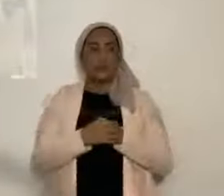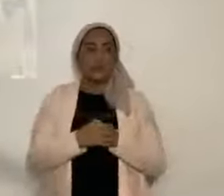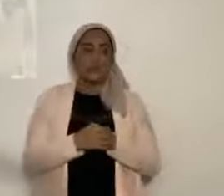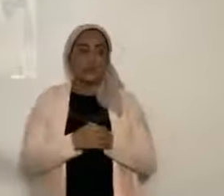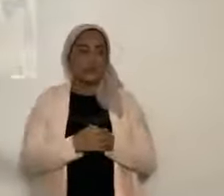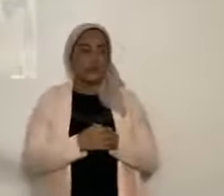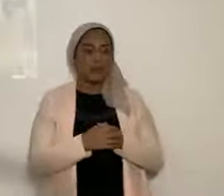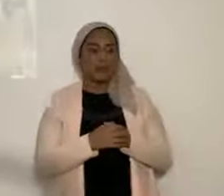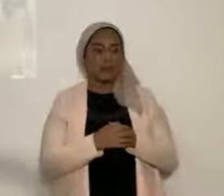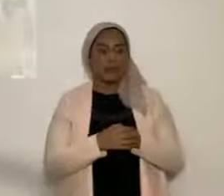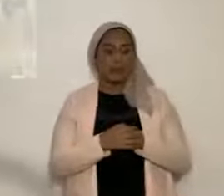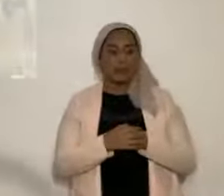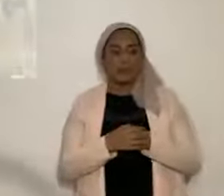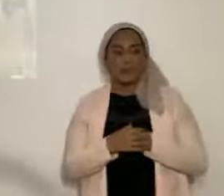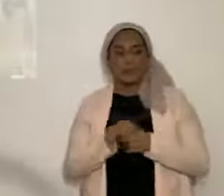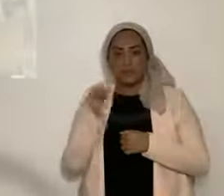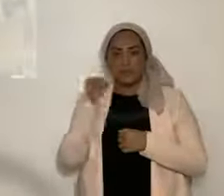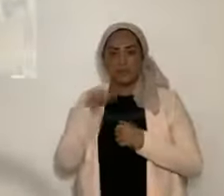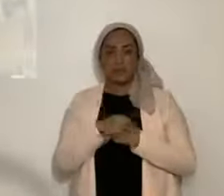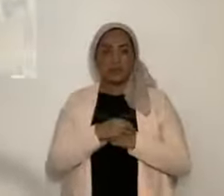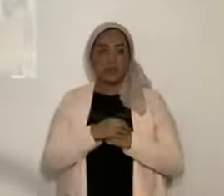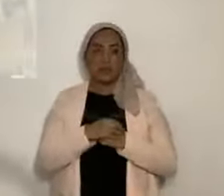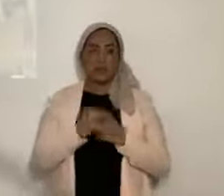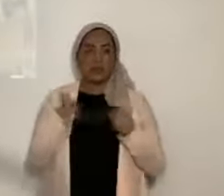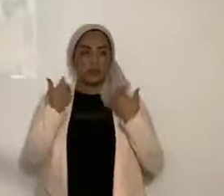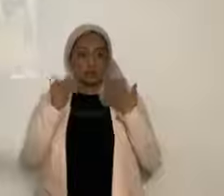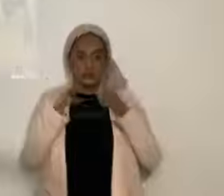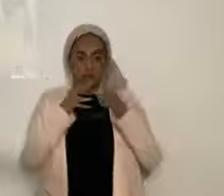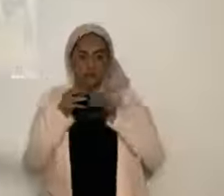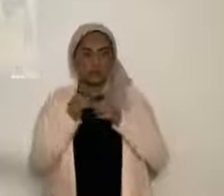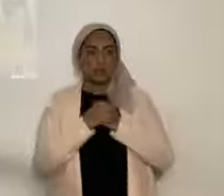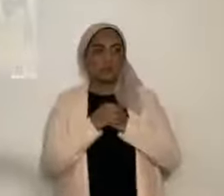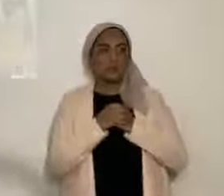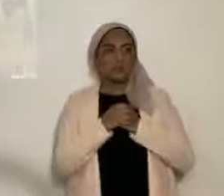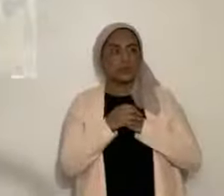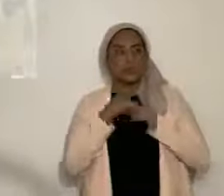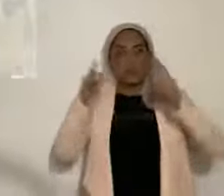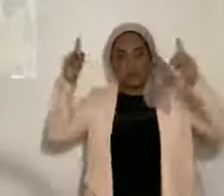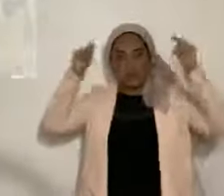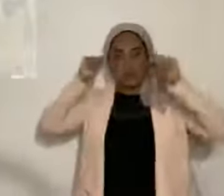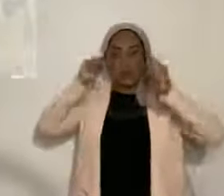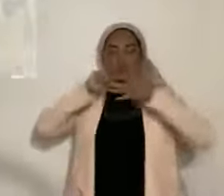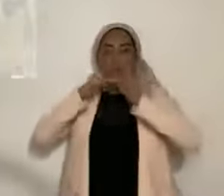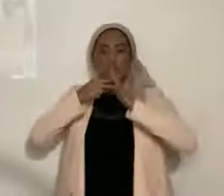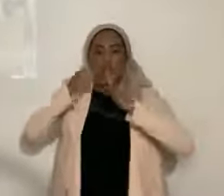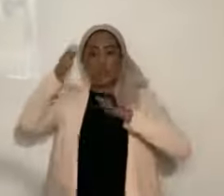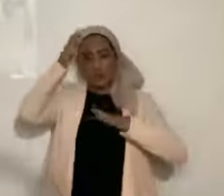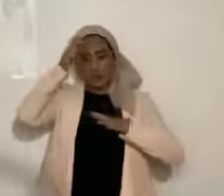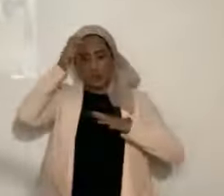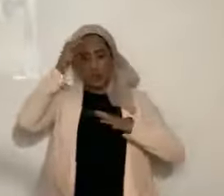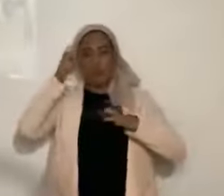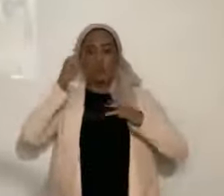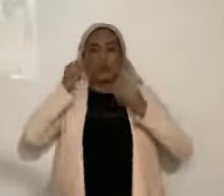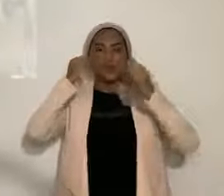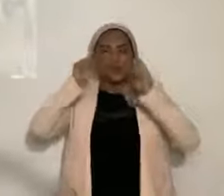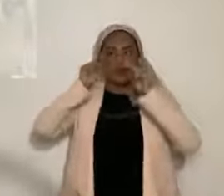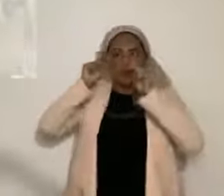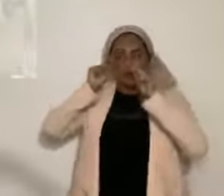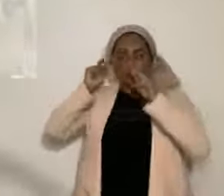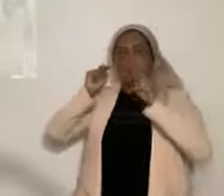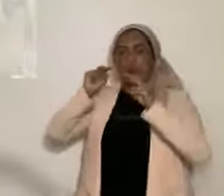ira. ¿Sí? Ya lo expliqué. Tribulación es el enemigo persiguiendo a los